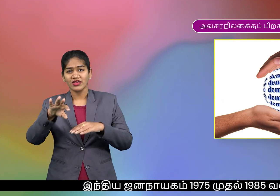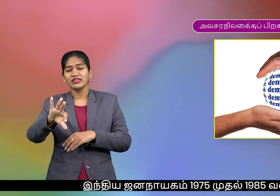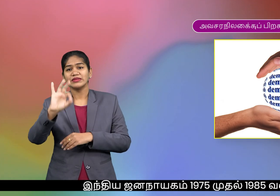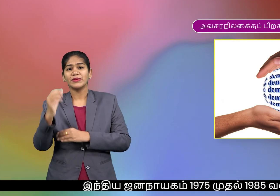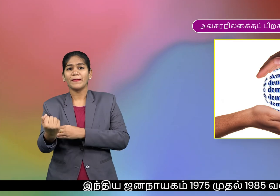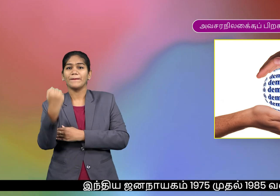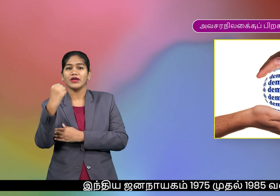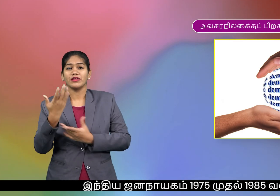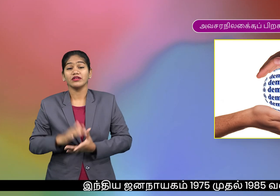1975 முதல்